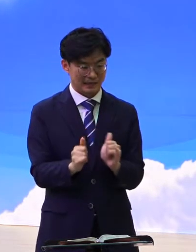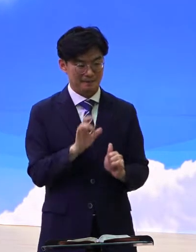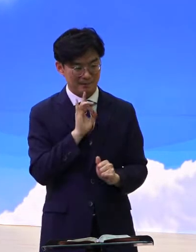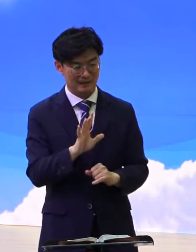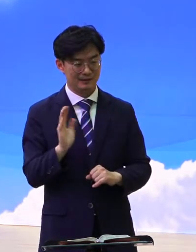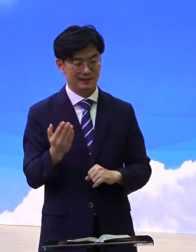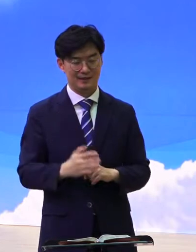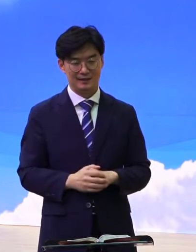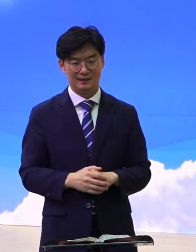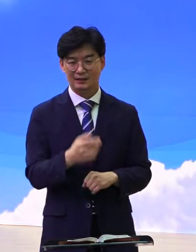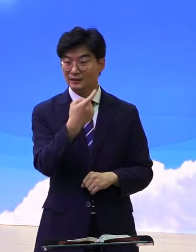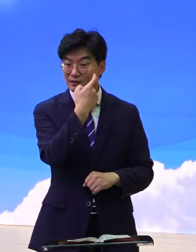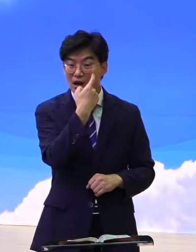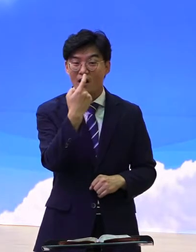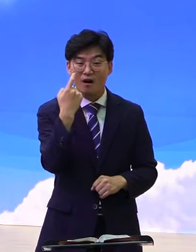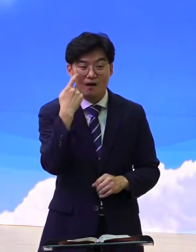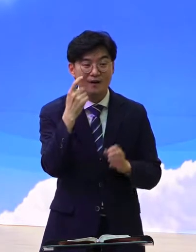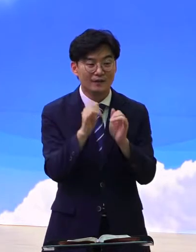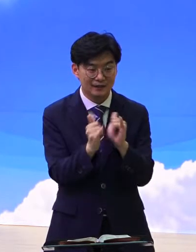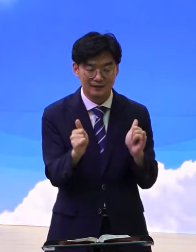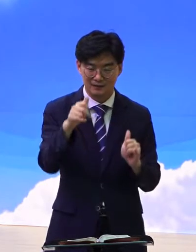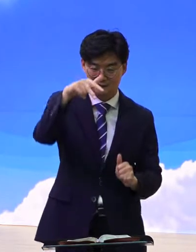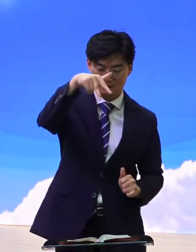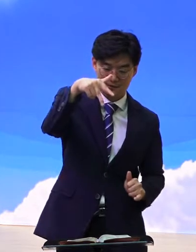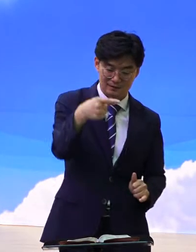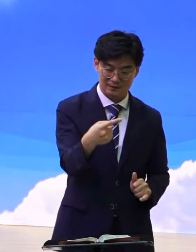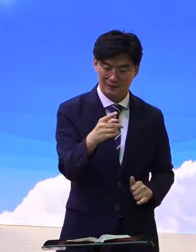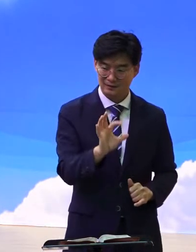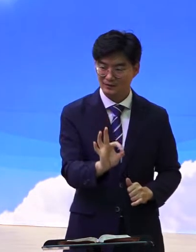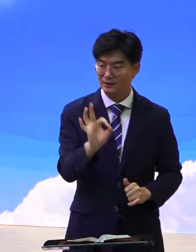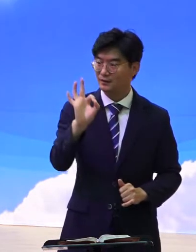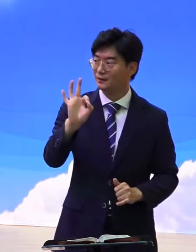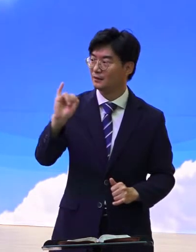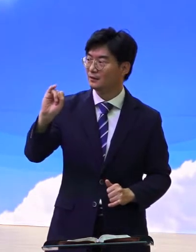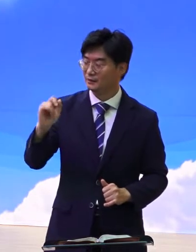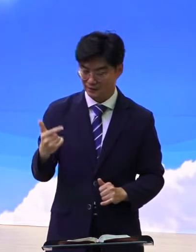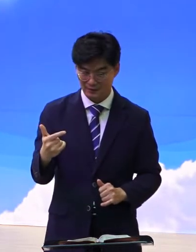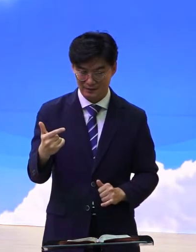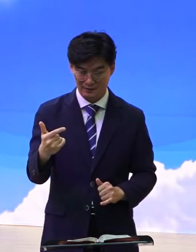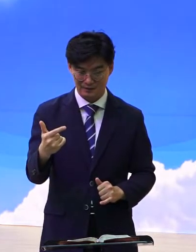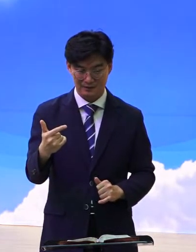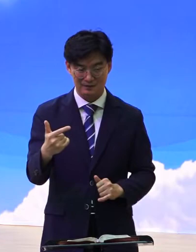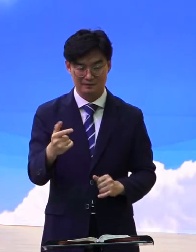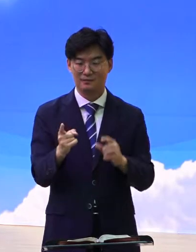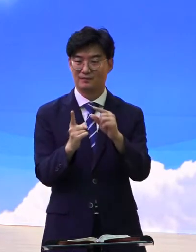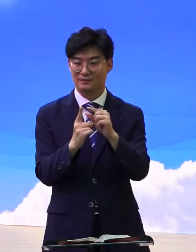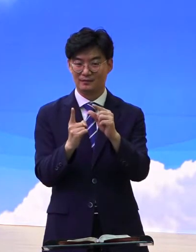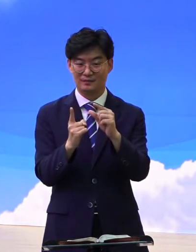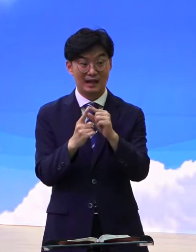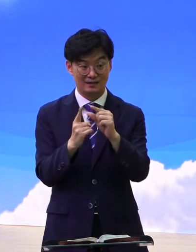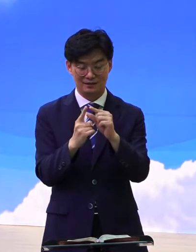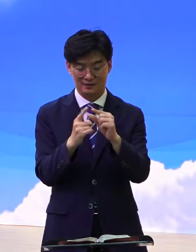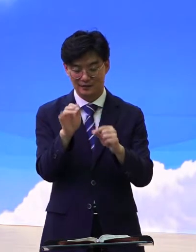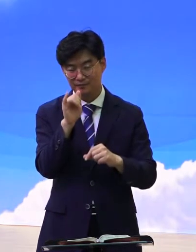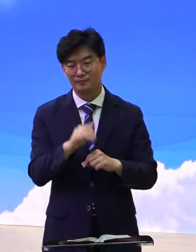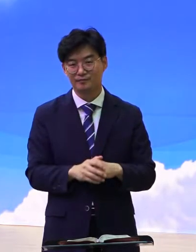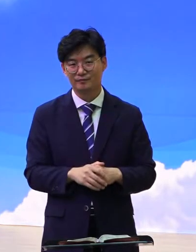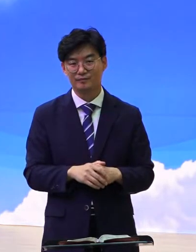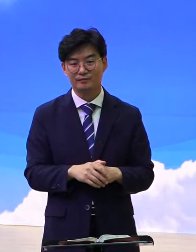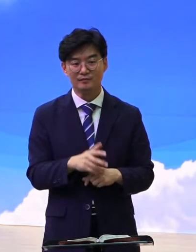이 증인이라는 말이 헬라어로 마르투리아입니다. 이 마르투리아라는 말에서 아마 여러분도 아시듯이